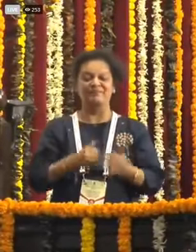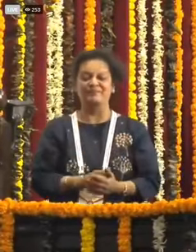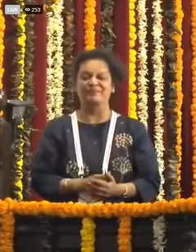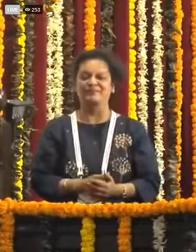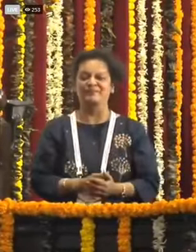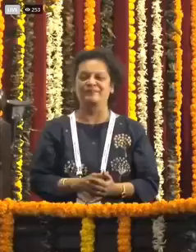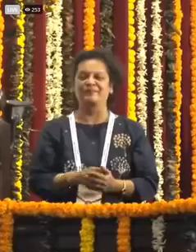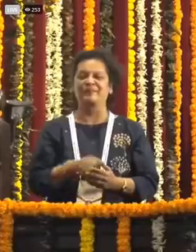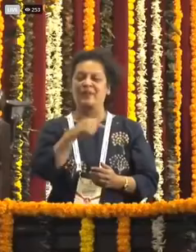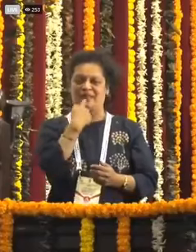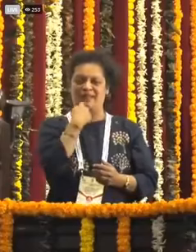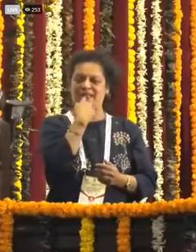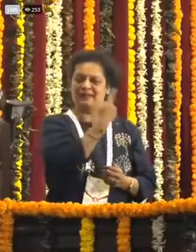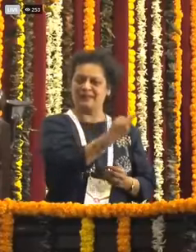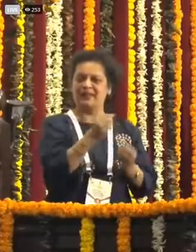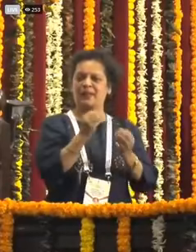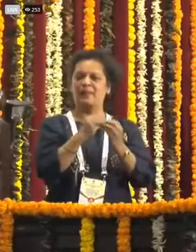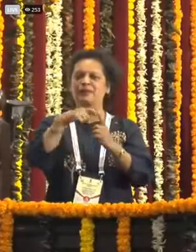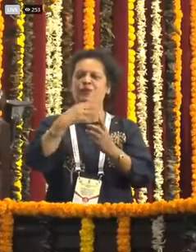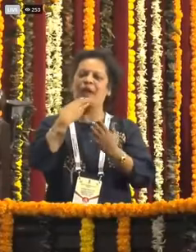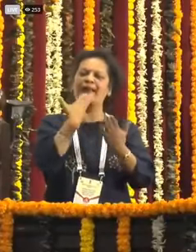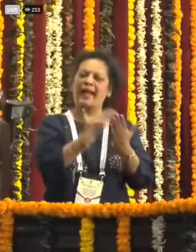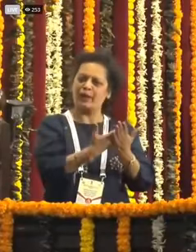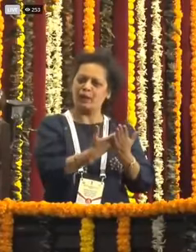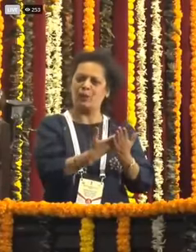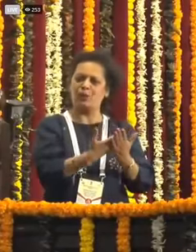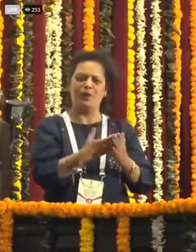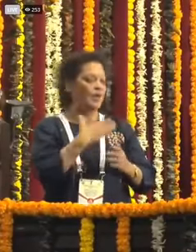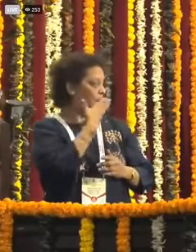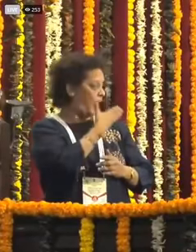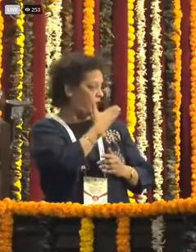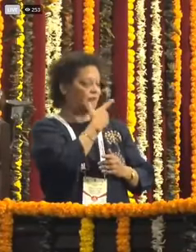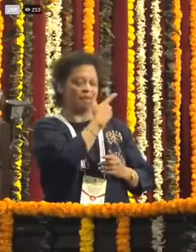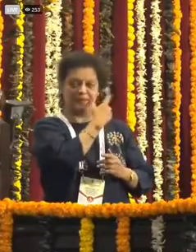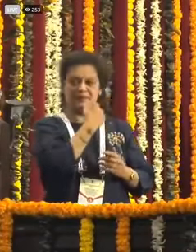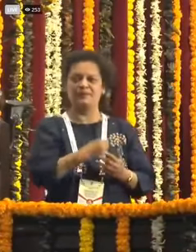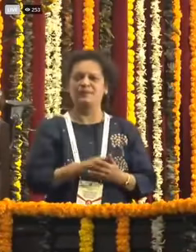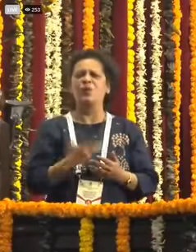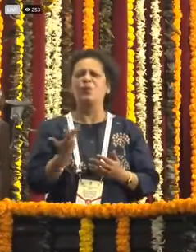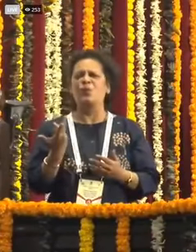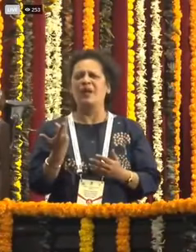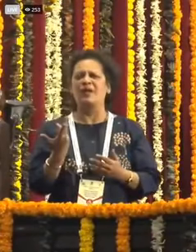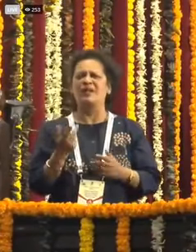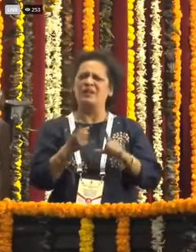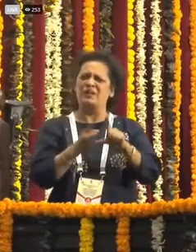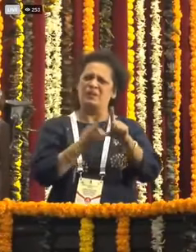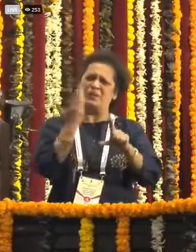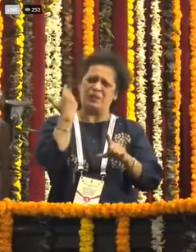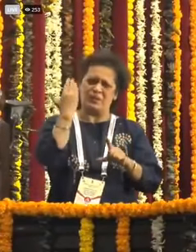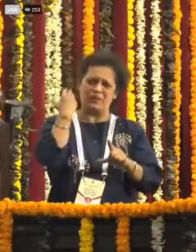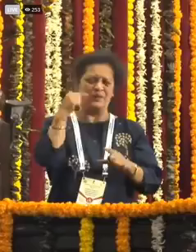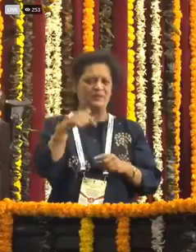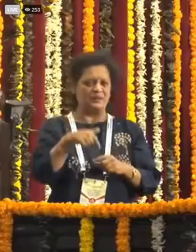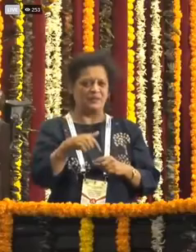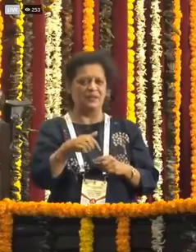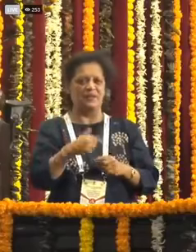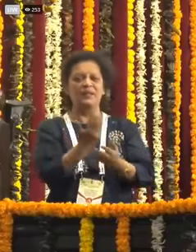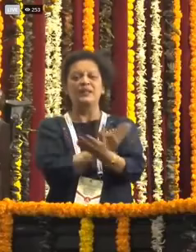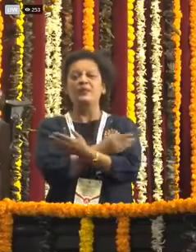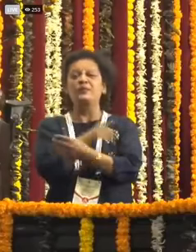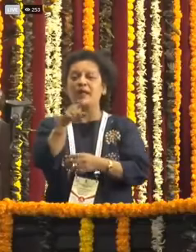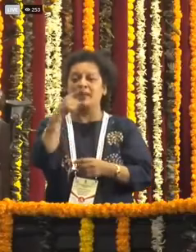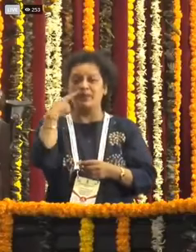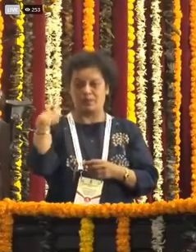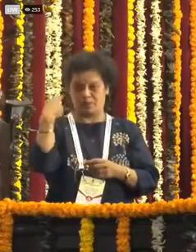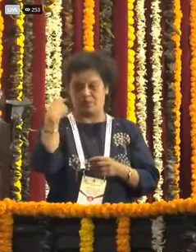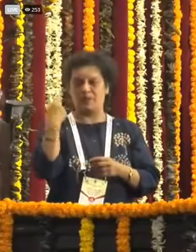मी बच्चू भाऊंना देखील मनापासून धन्यवाद देतो त्यांचं अभिनंदन करतो गेले अनेक वर्ष त्या या दिव्यांग बांधव